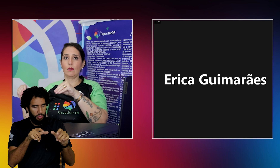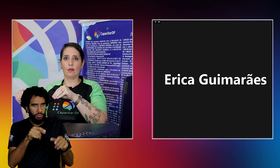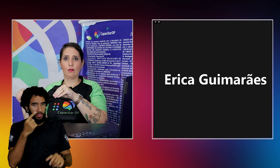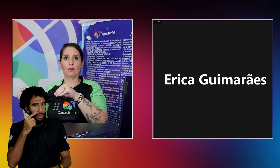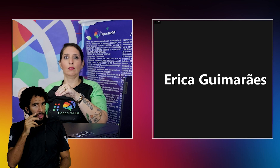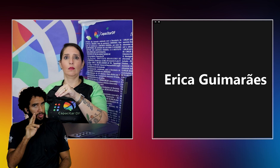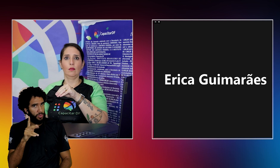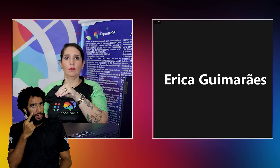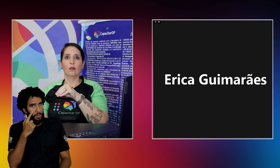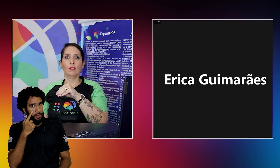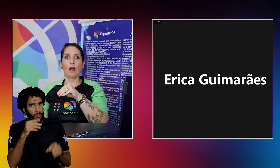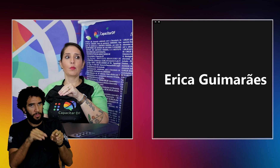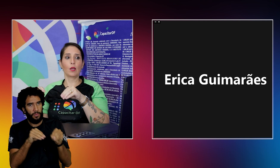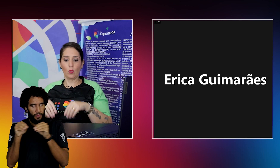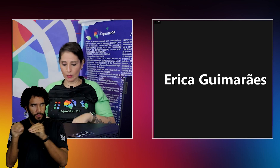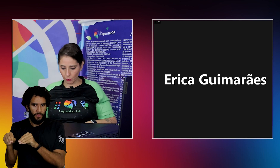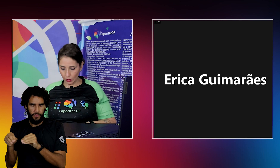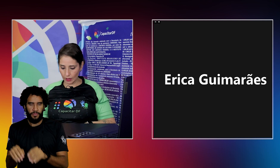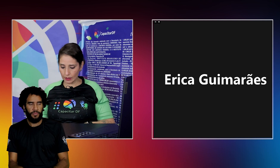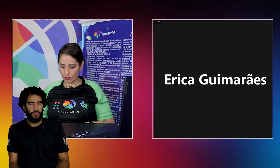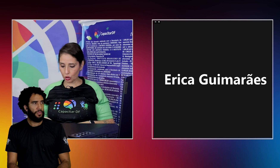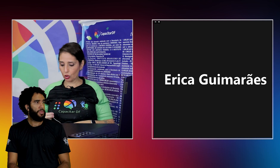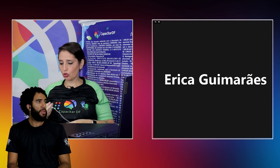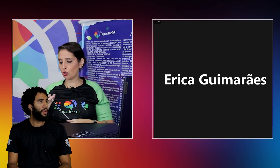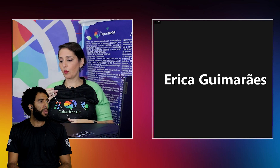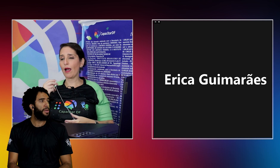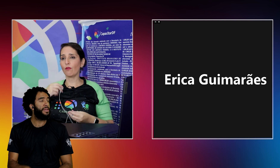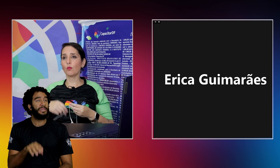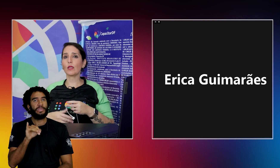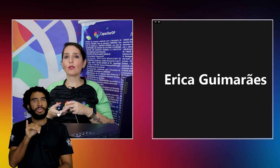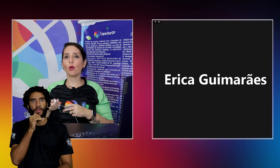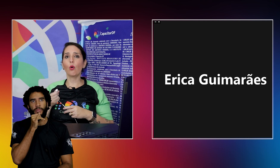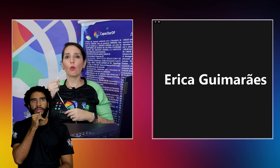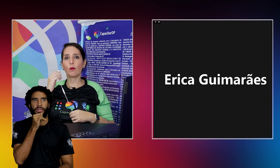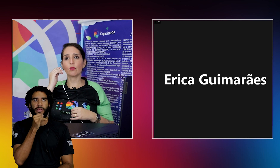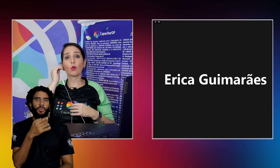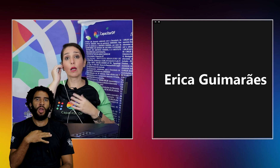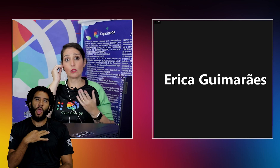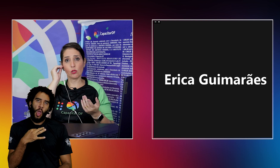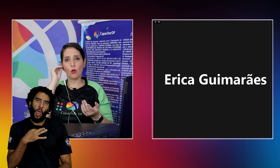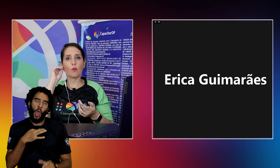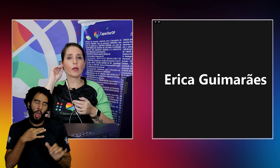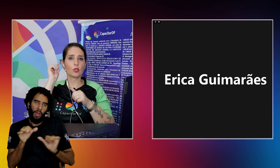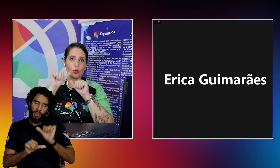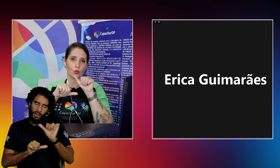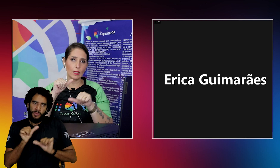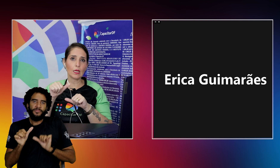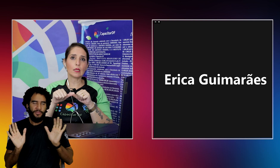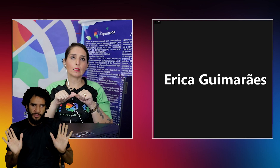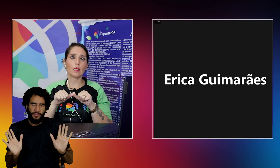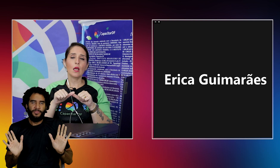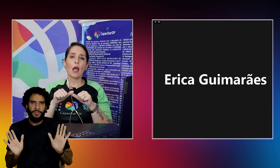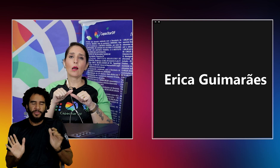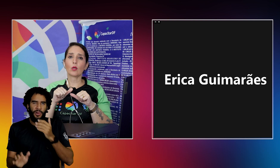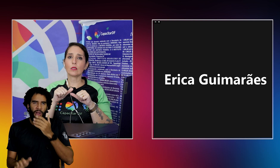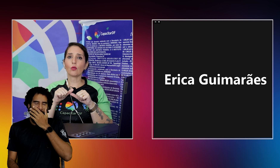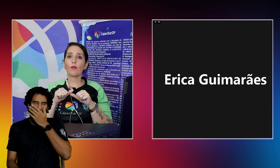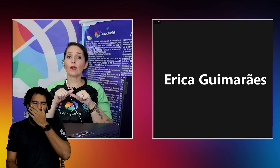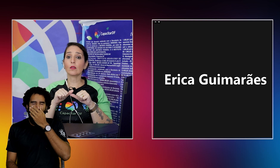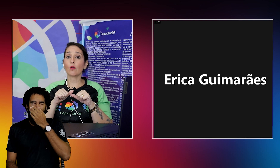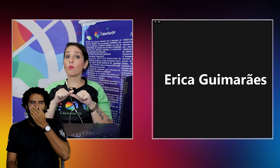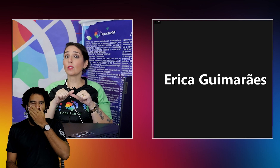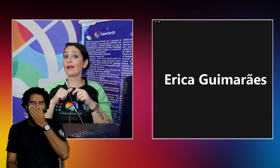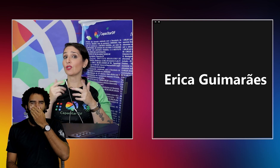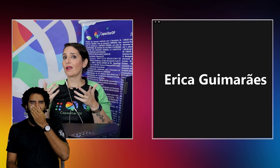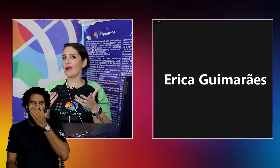as mudar. coisas de lugar, né? Tá? Porque quando é mudança, tipo, vou mudar de roupa, vou trocar de roupa, aí a gente usa esse. Agora, se eu estou